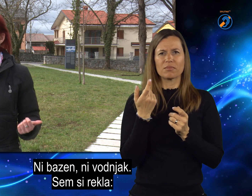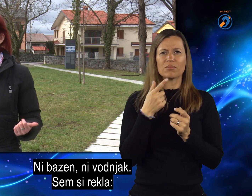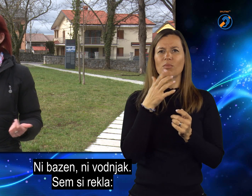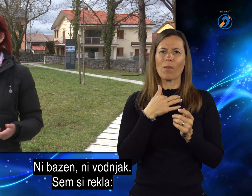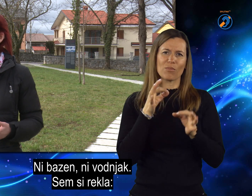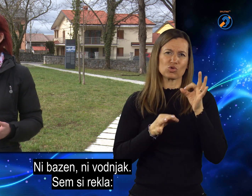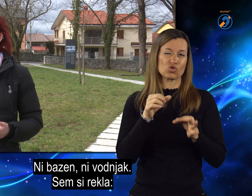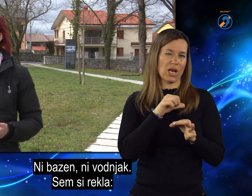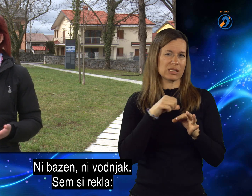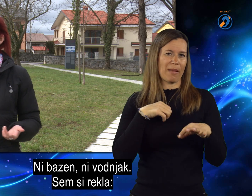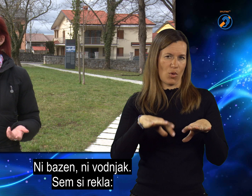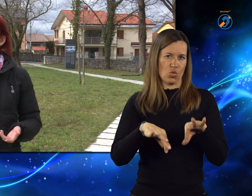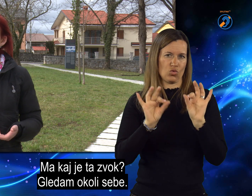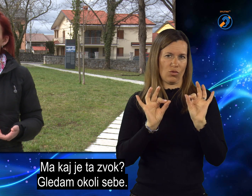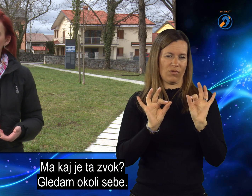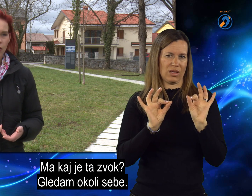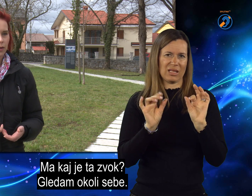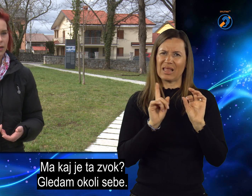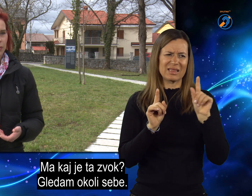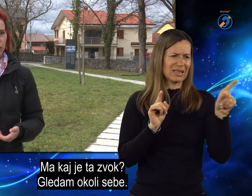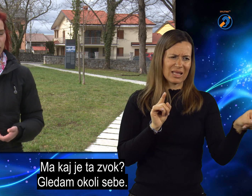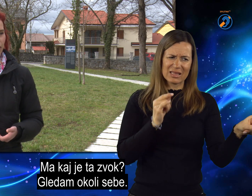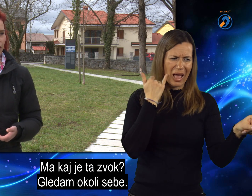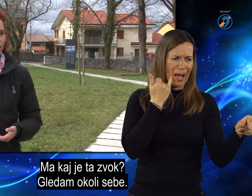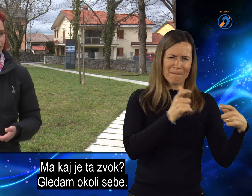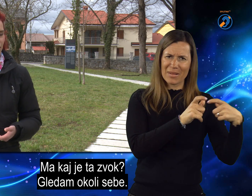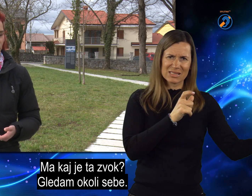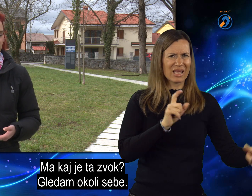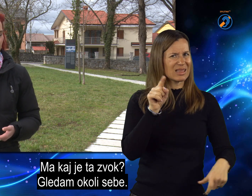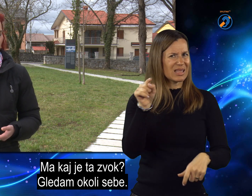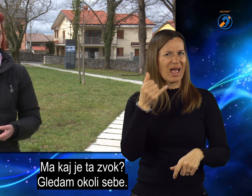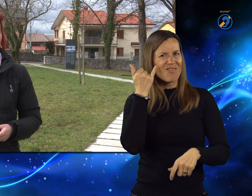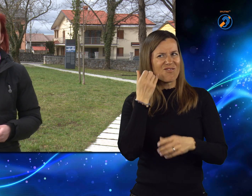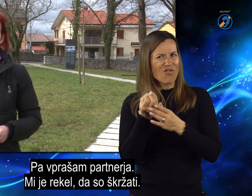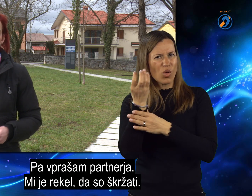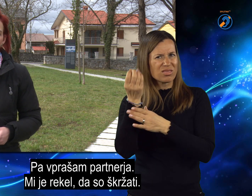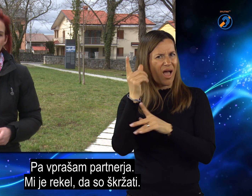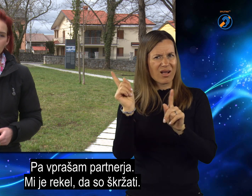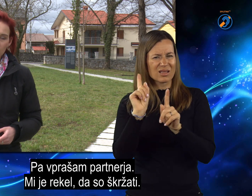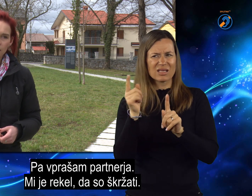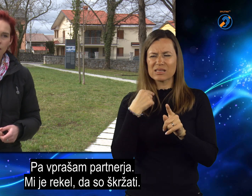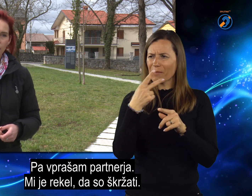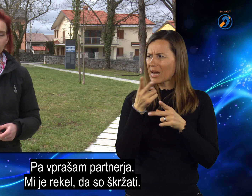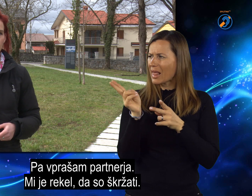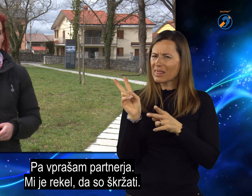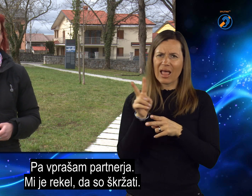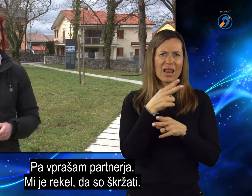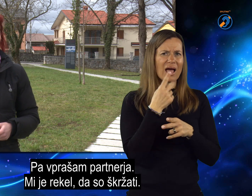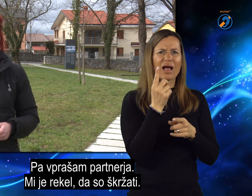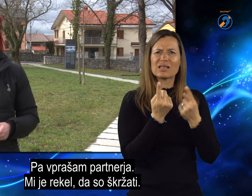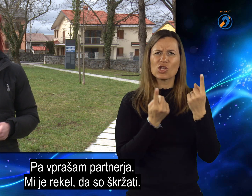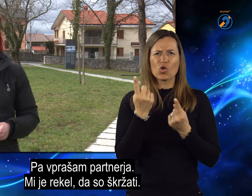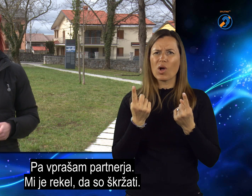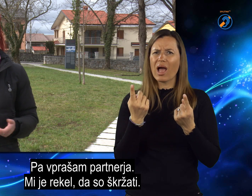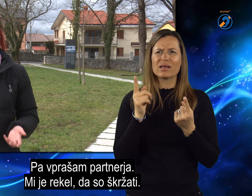basen, ni ta vatnjak, se rekla, ma kaj ne ta svaka, gledam naokoli sebi. Pa vprašam partnerja, mi pravi,